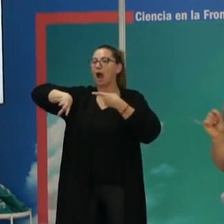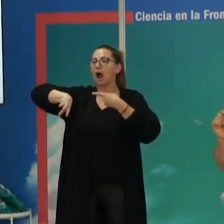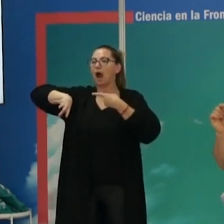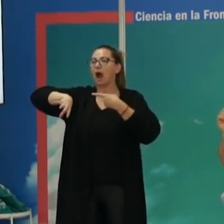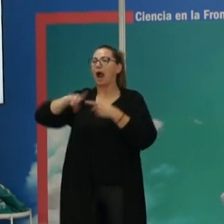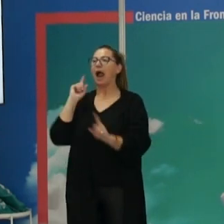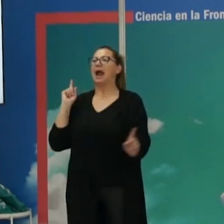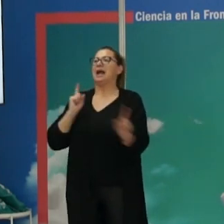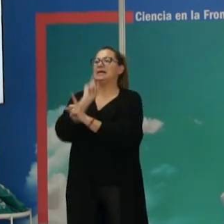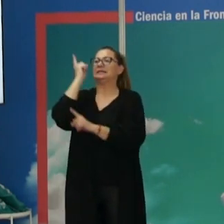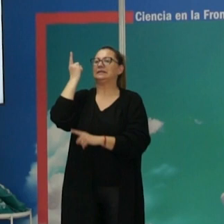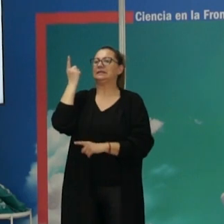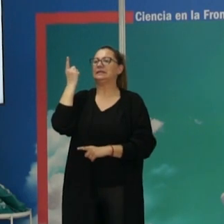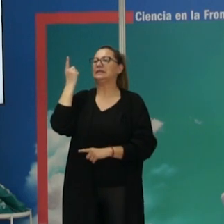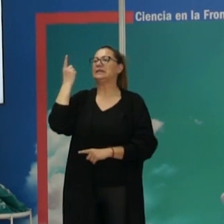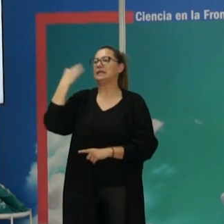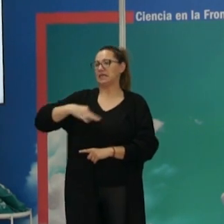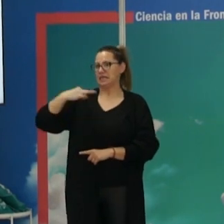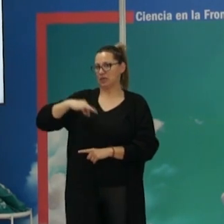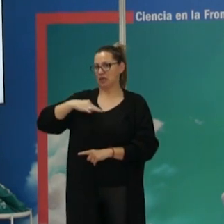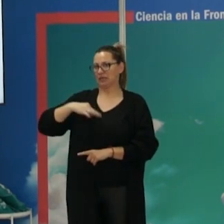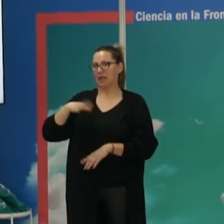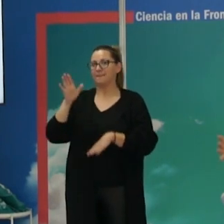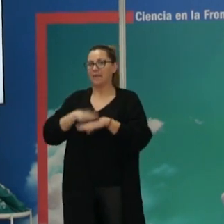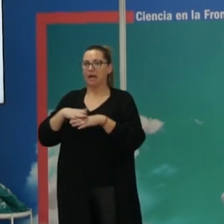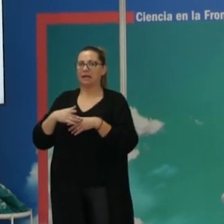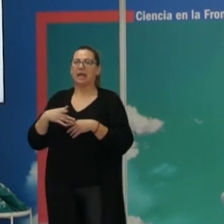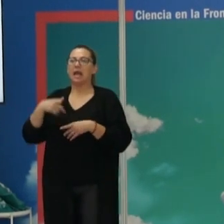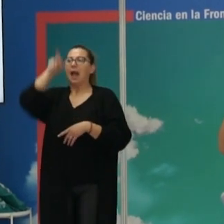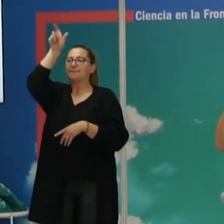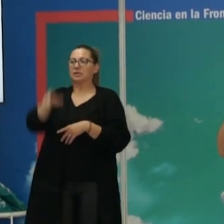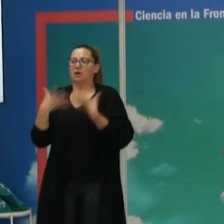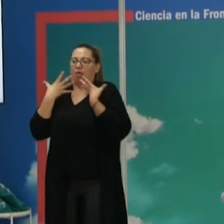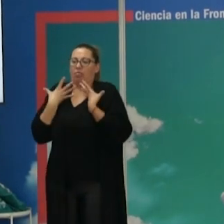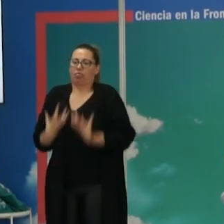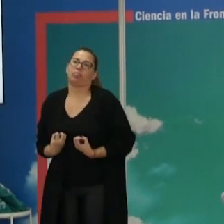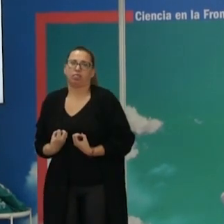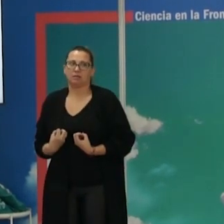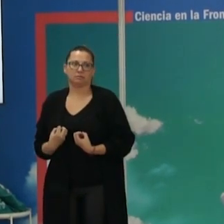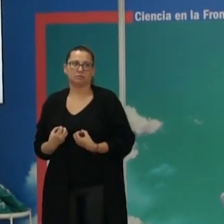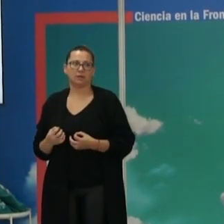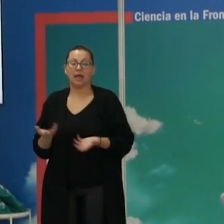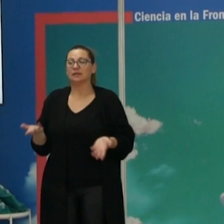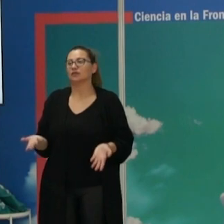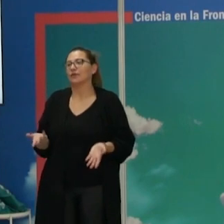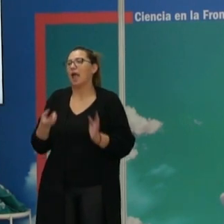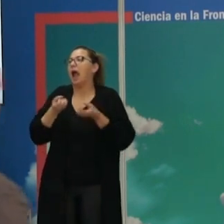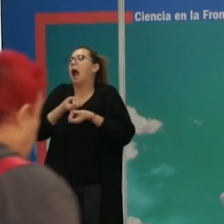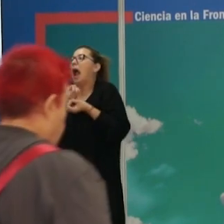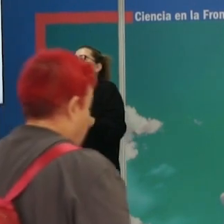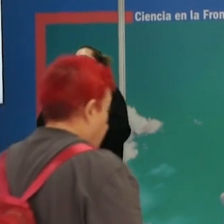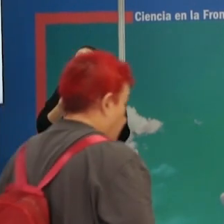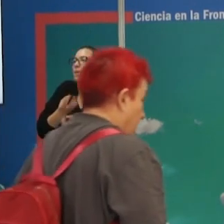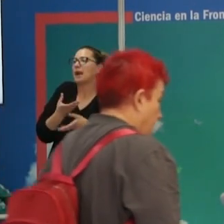impide que el organismo se deshidrate. Entonces, ahora mismo, por razones científicas, no hay argumentos ni hay